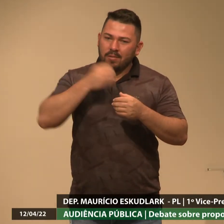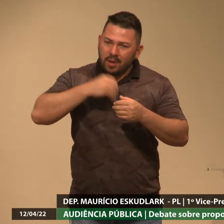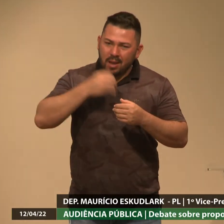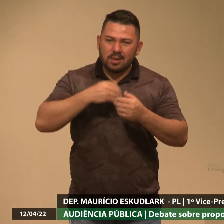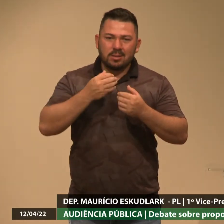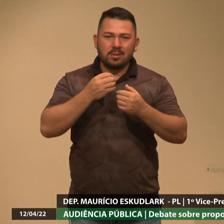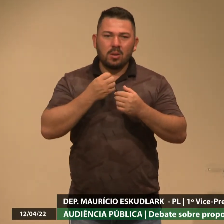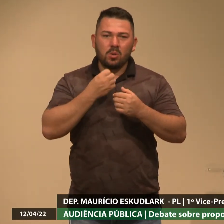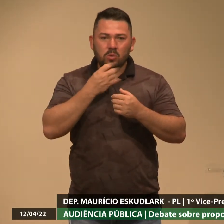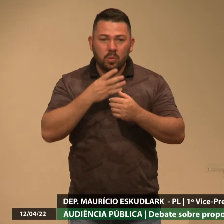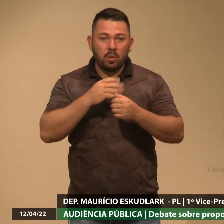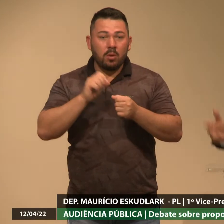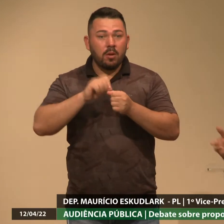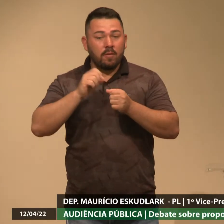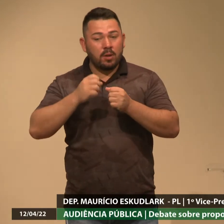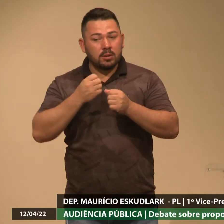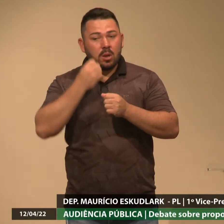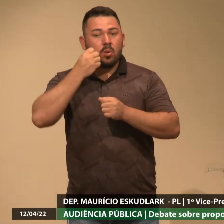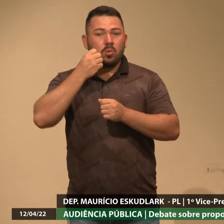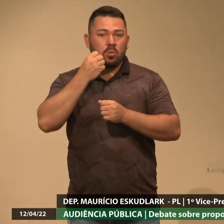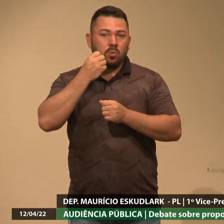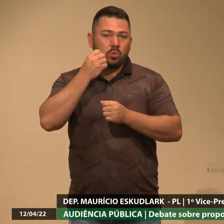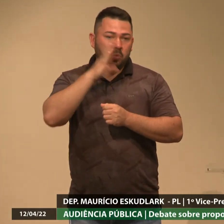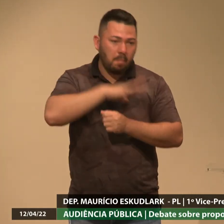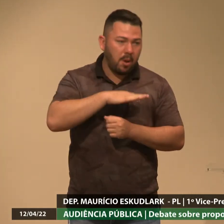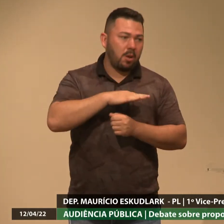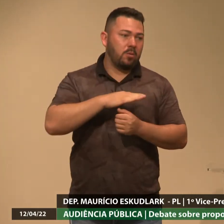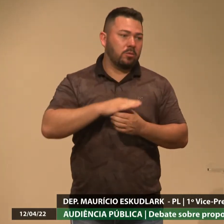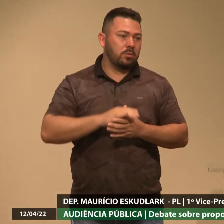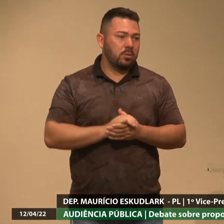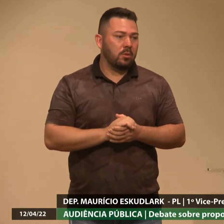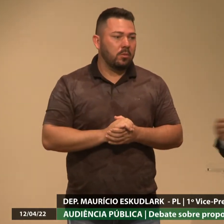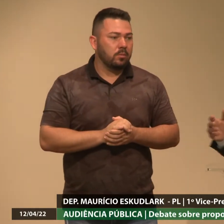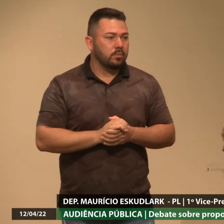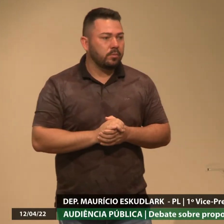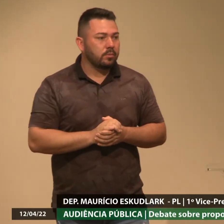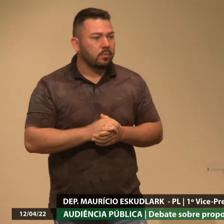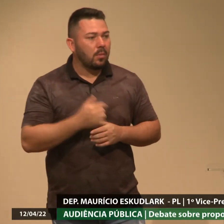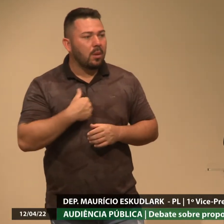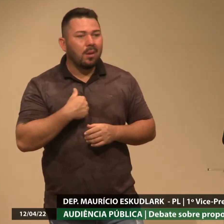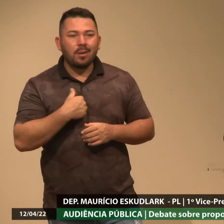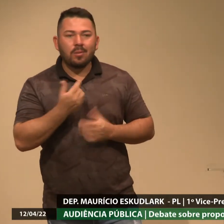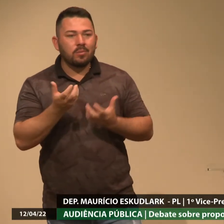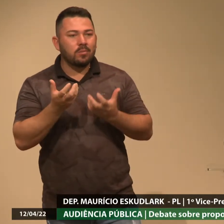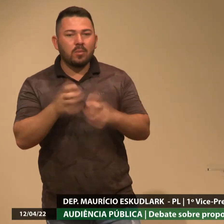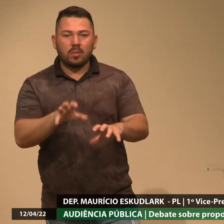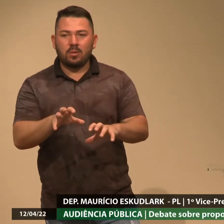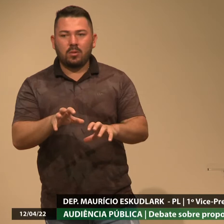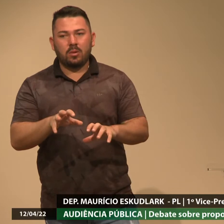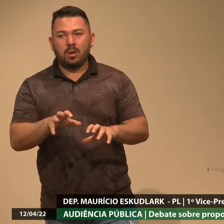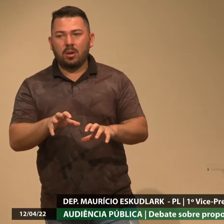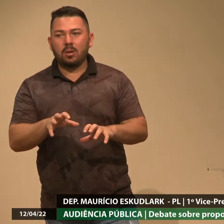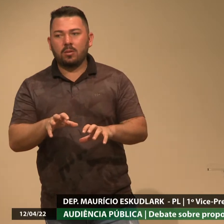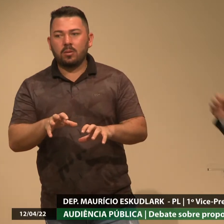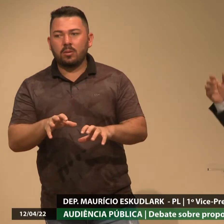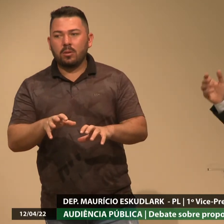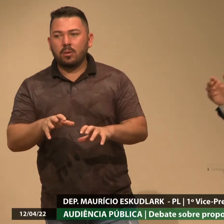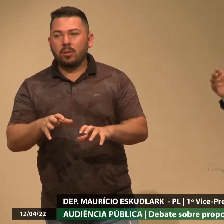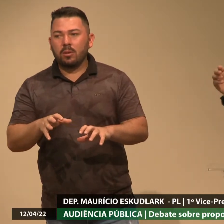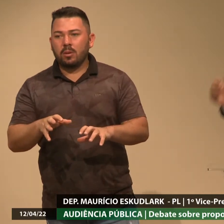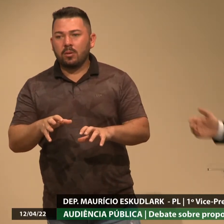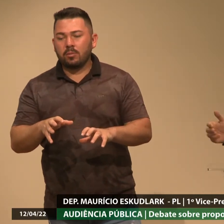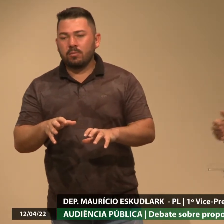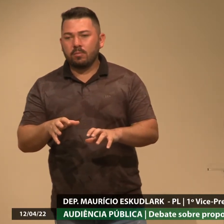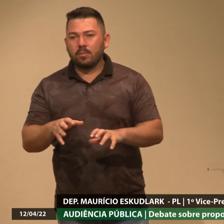fortalecer os maus em todos os sentidos então eu não quero tomar o discurso